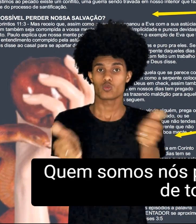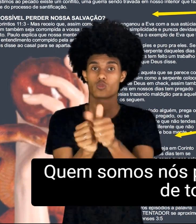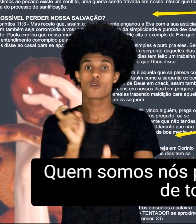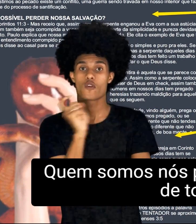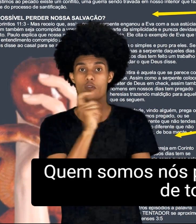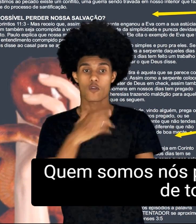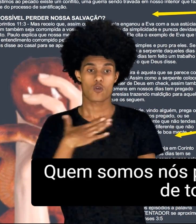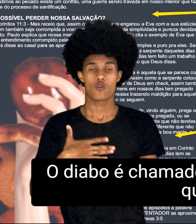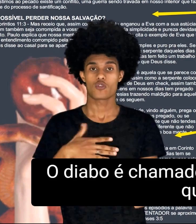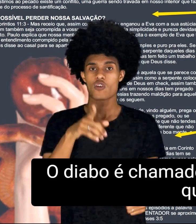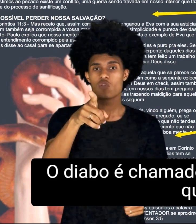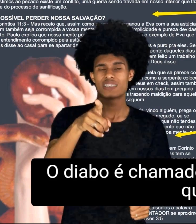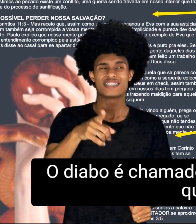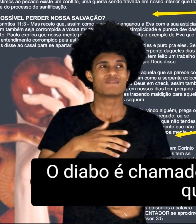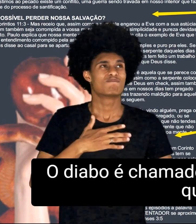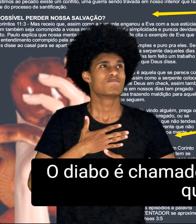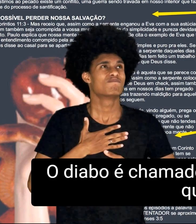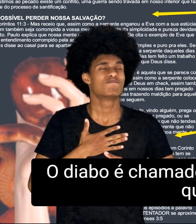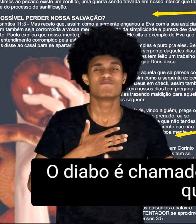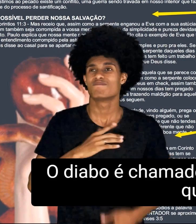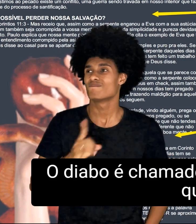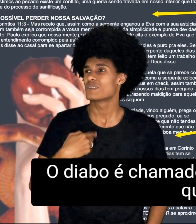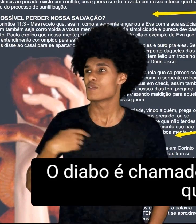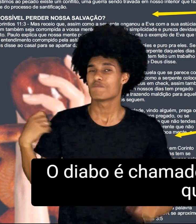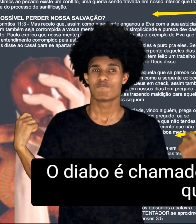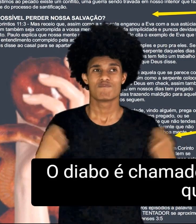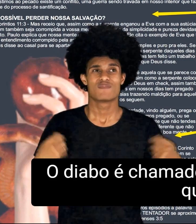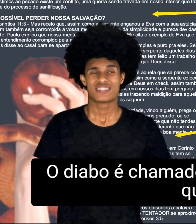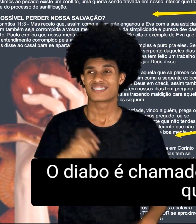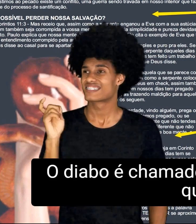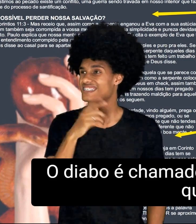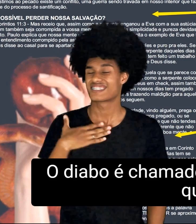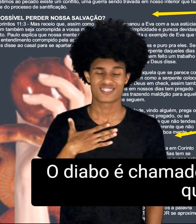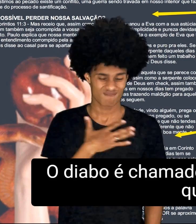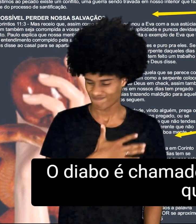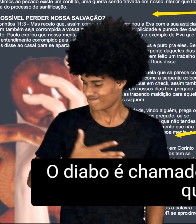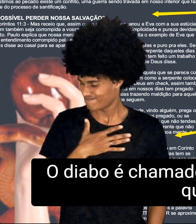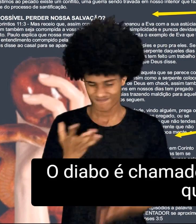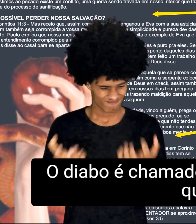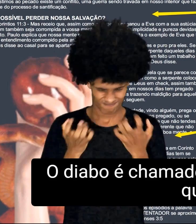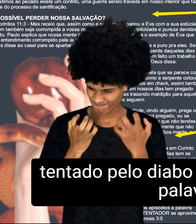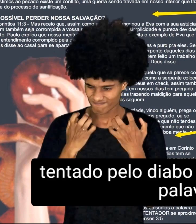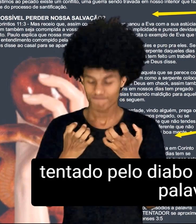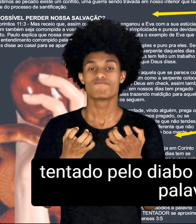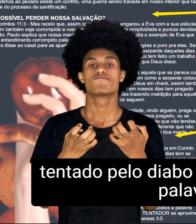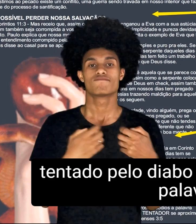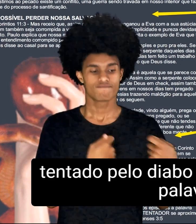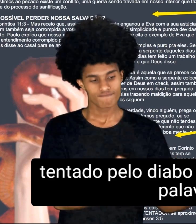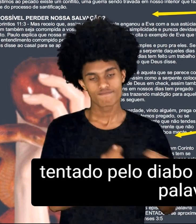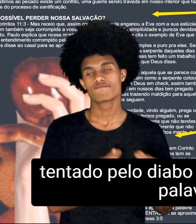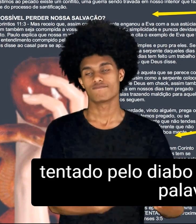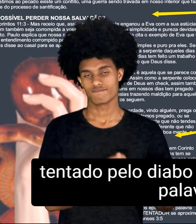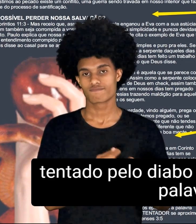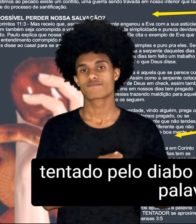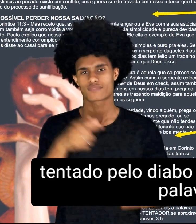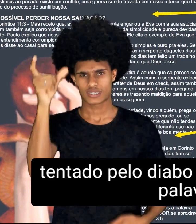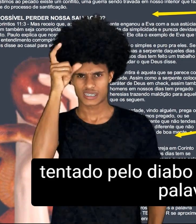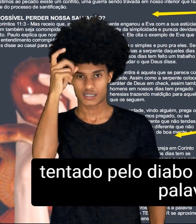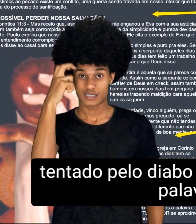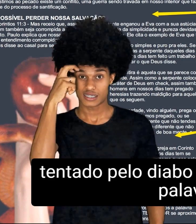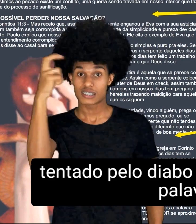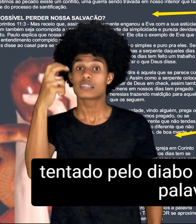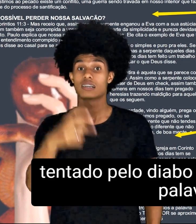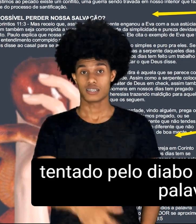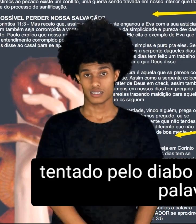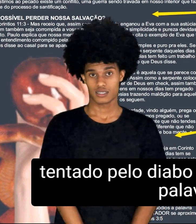tá? Ao longo de todas as escrituras, o diabo é chamado de tentador. Ó, Lucas 4:2 fala que Jesus foi tentado pelo diabo. Em vários outros